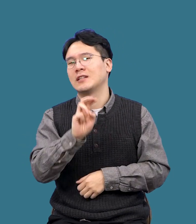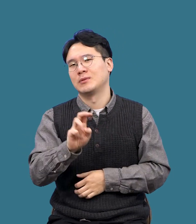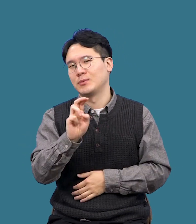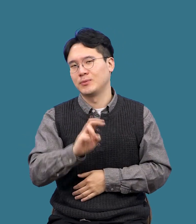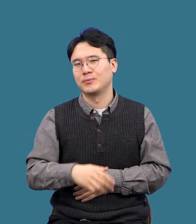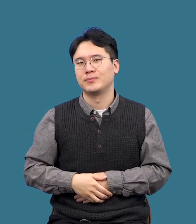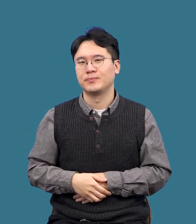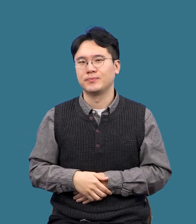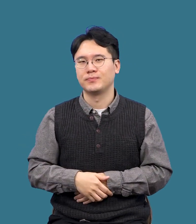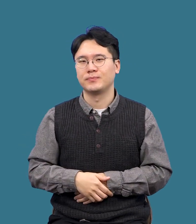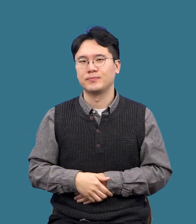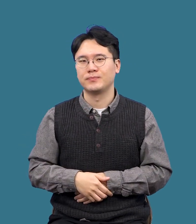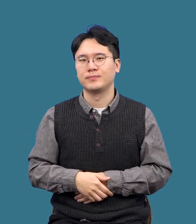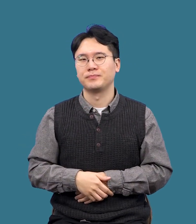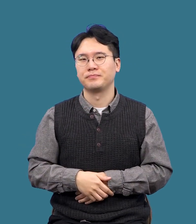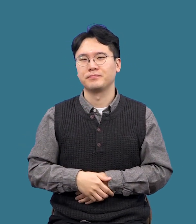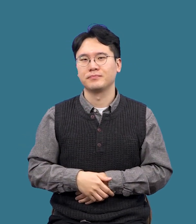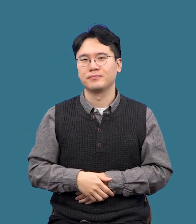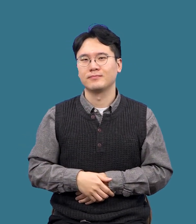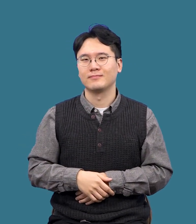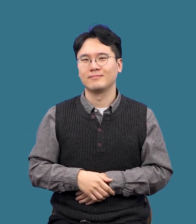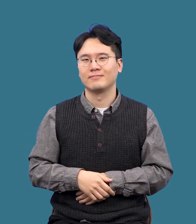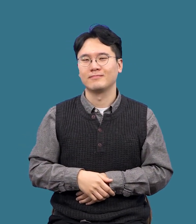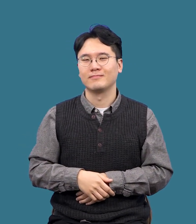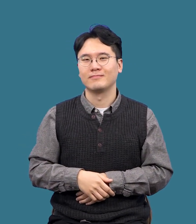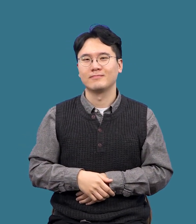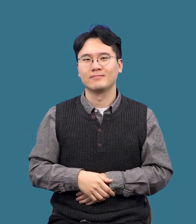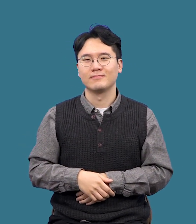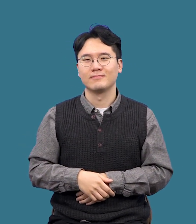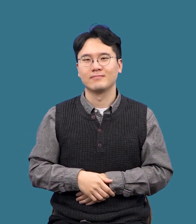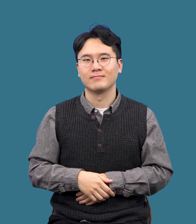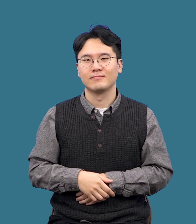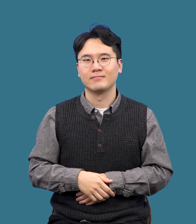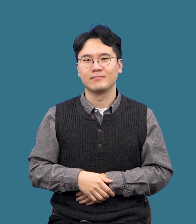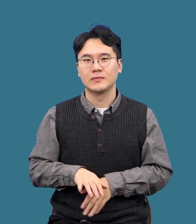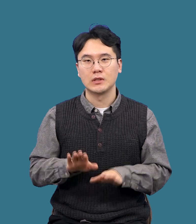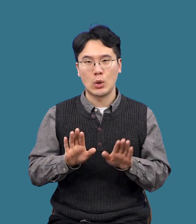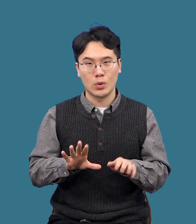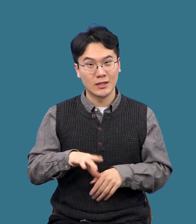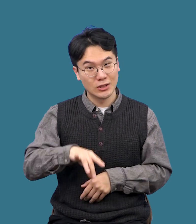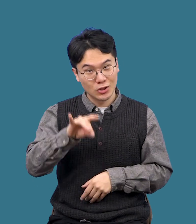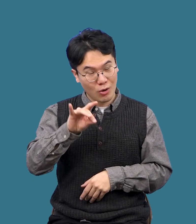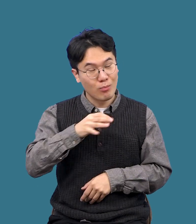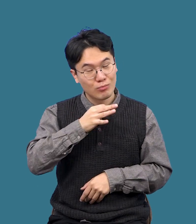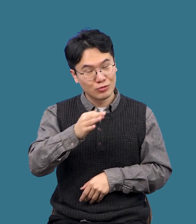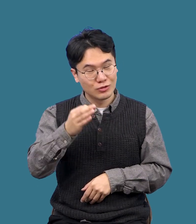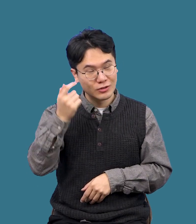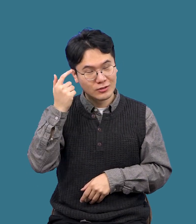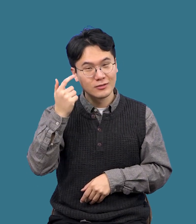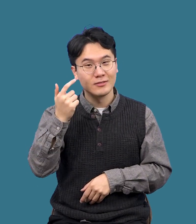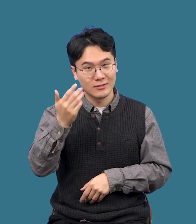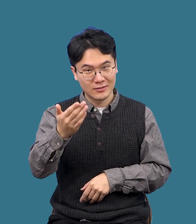찬송이었습니다. 요즘 찬송 안 부르죠? 오늘 처음 부르셨을 거예요. 오늘 처음.